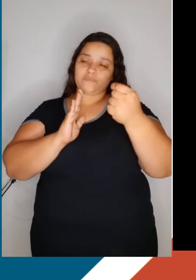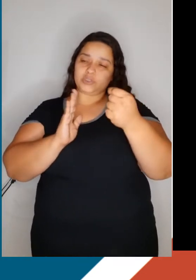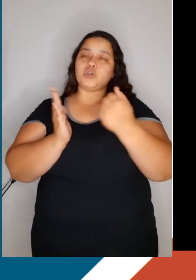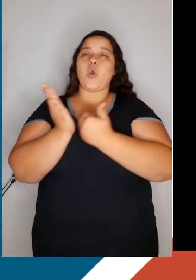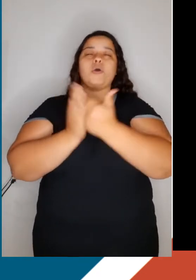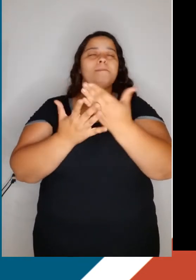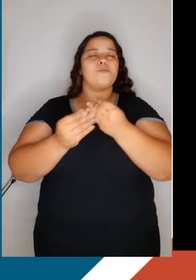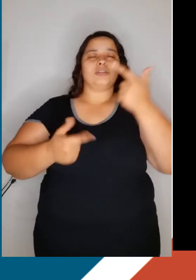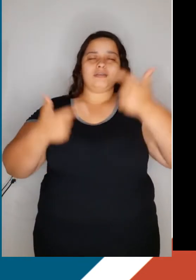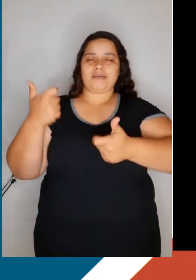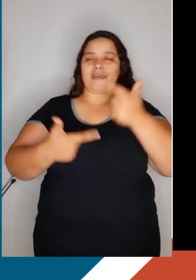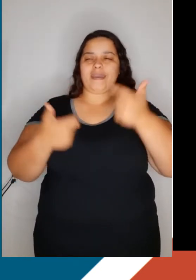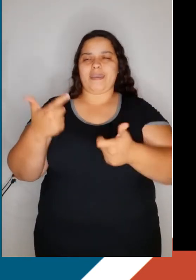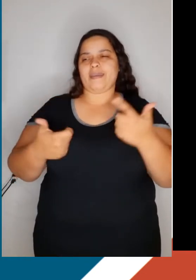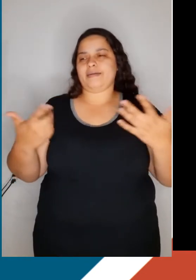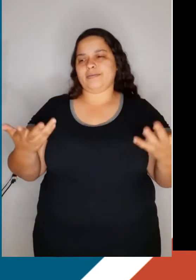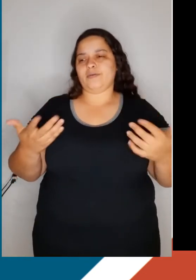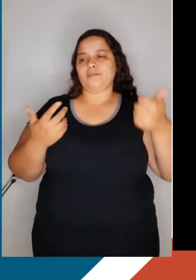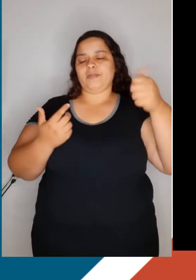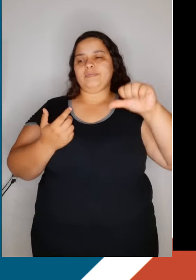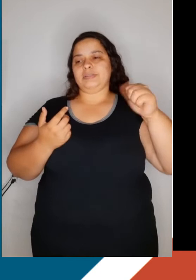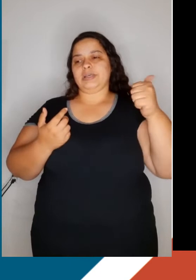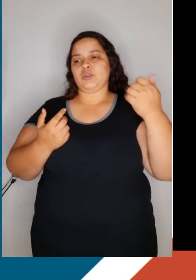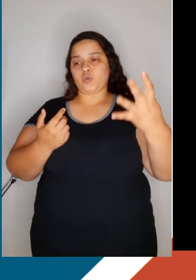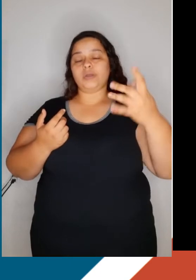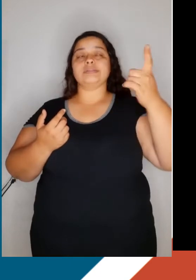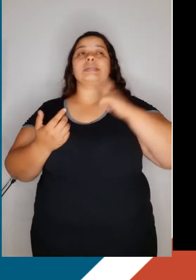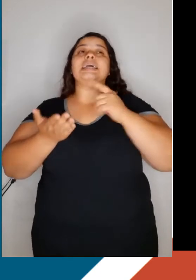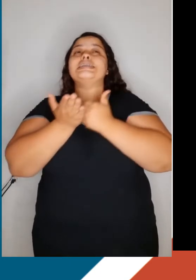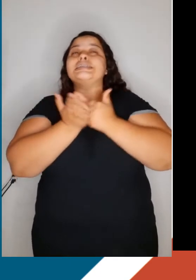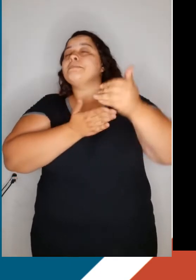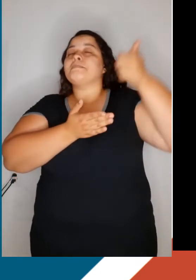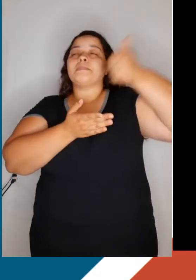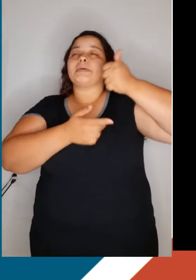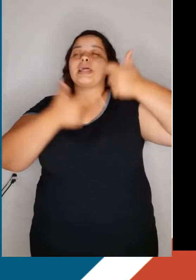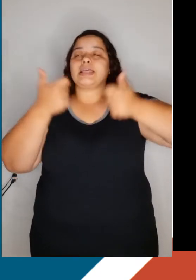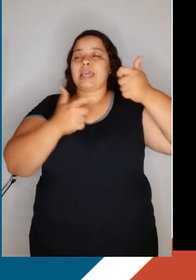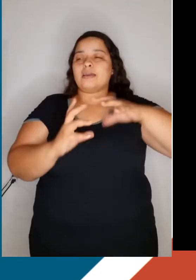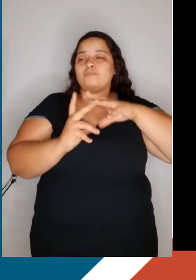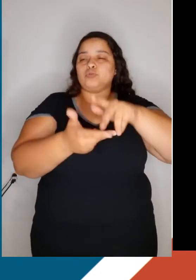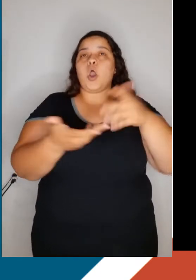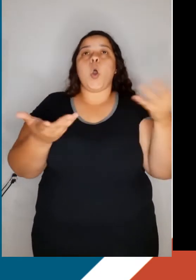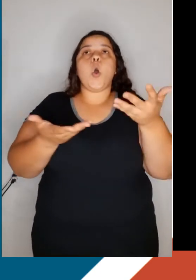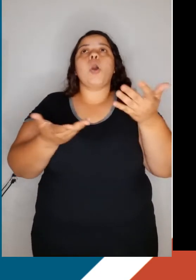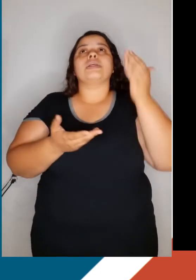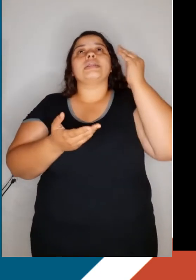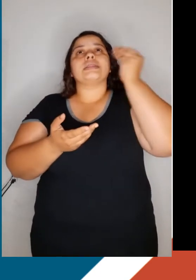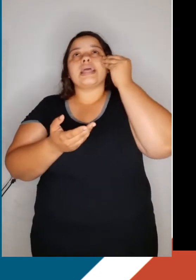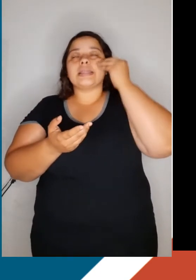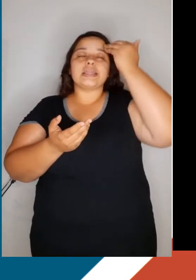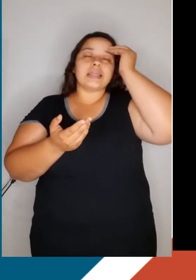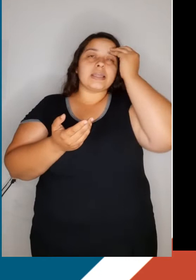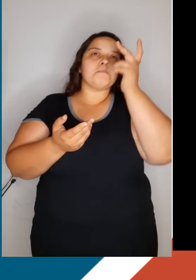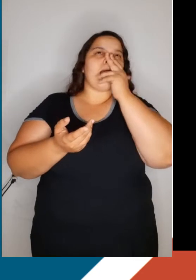muitas guerras. Então já em 1914 a gente tem o início da Primeira Guerra Mundial. Isso é algo que se busca entender, que muitas vezes parece